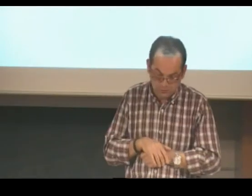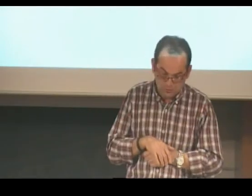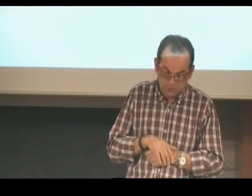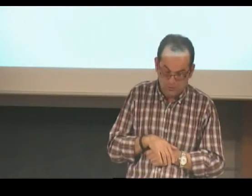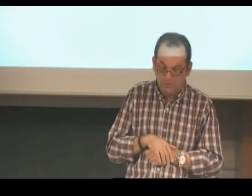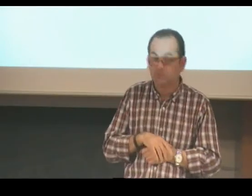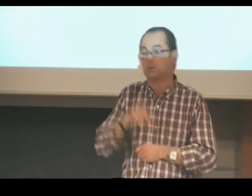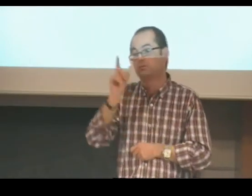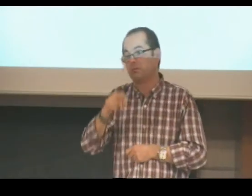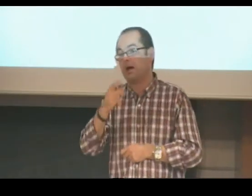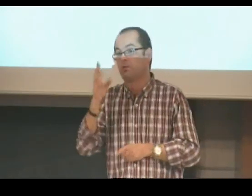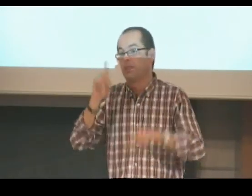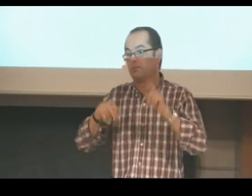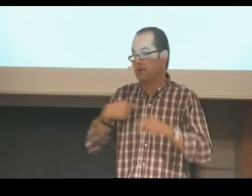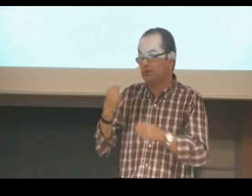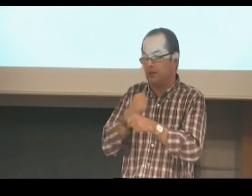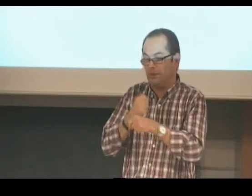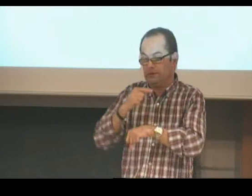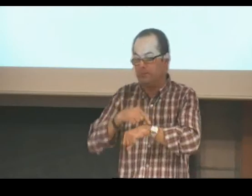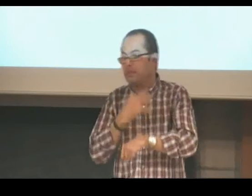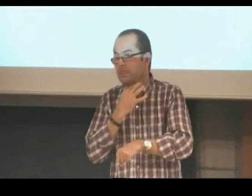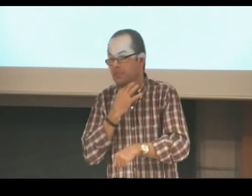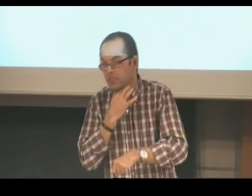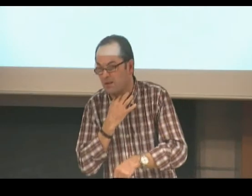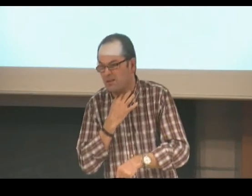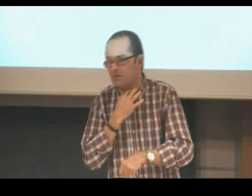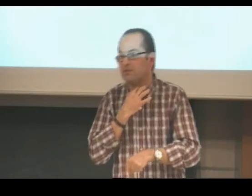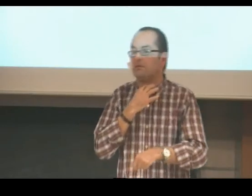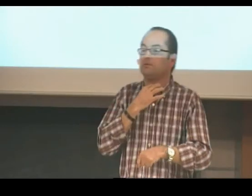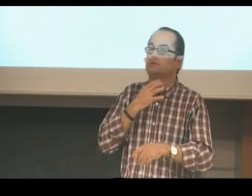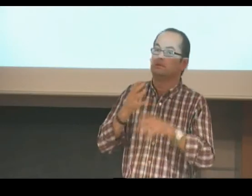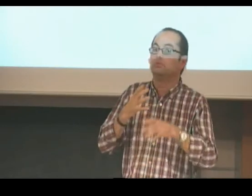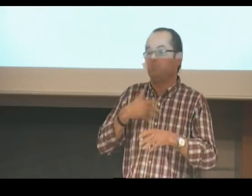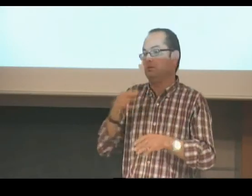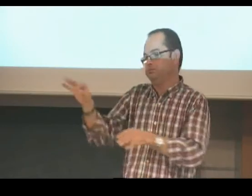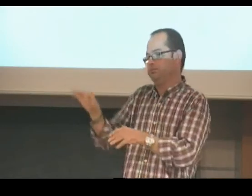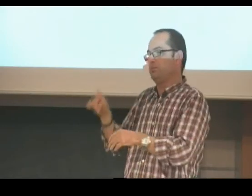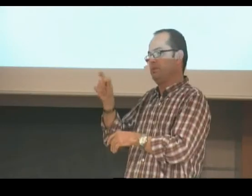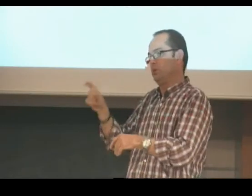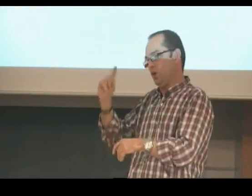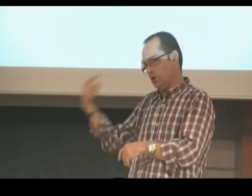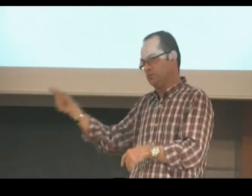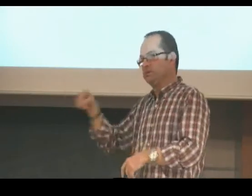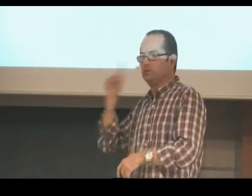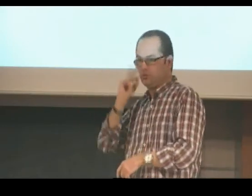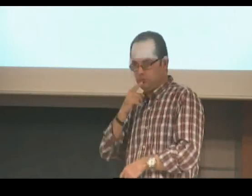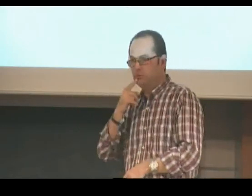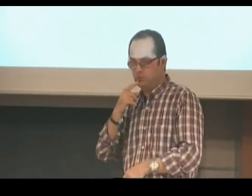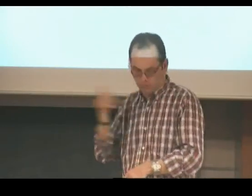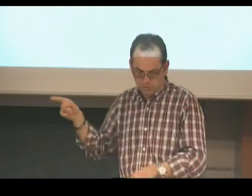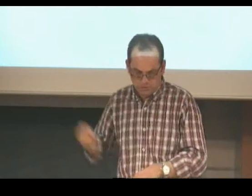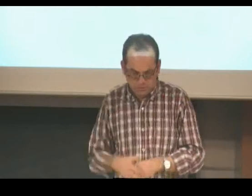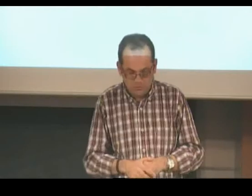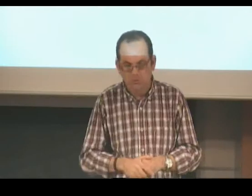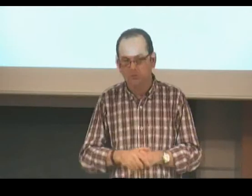dit, les sis persones signants que participaran. També, en funció del temps, és possible